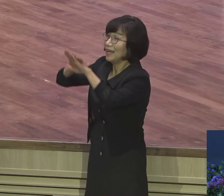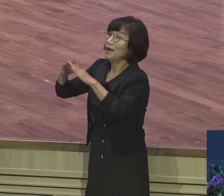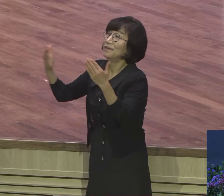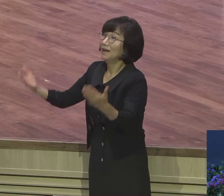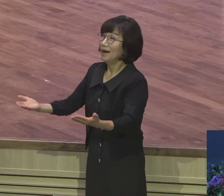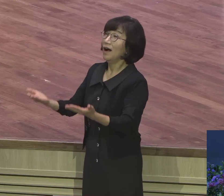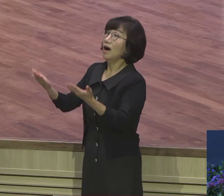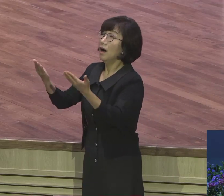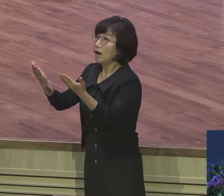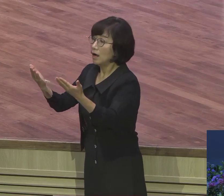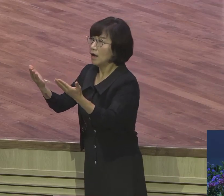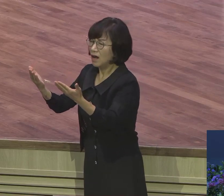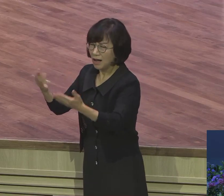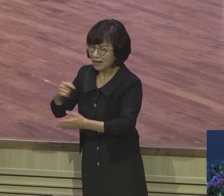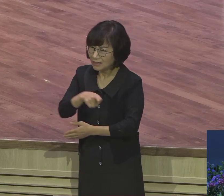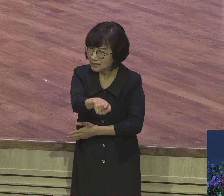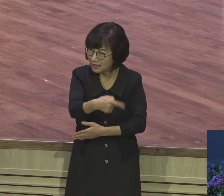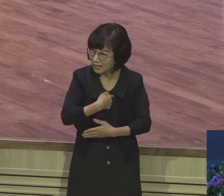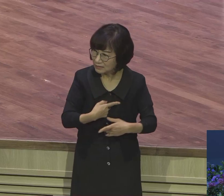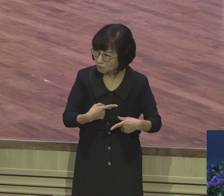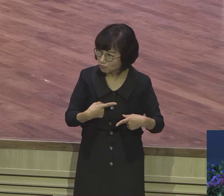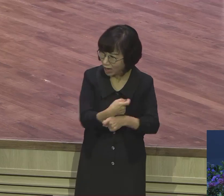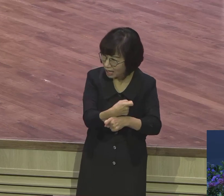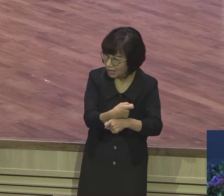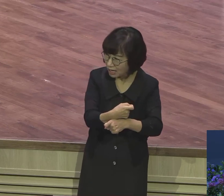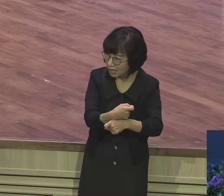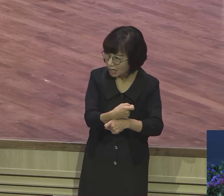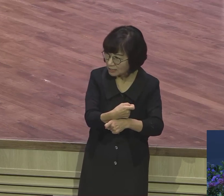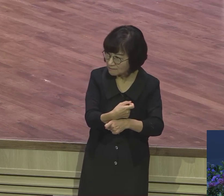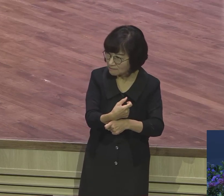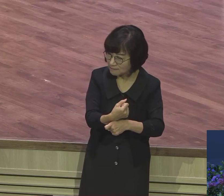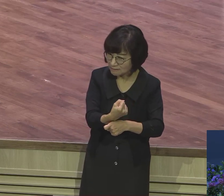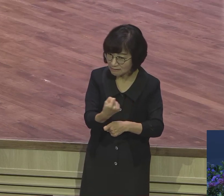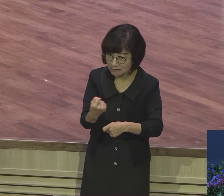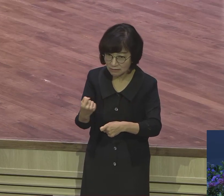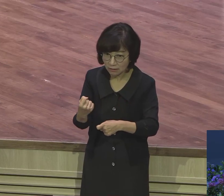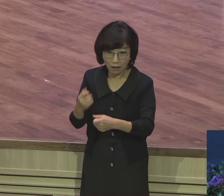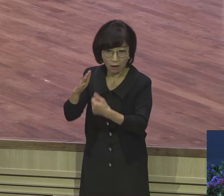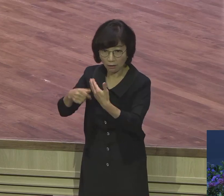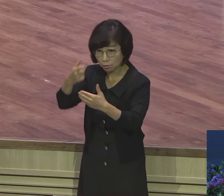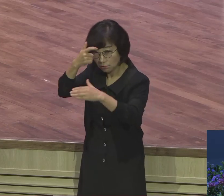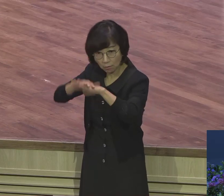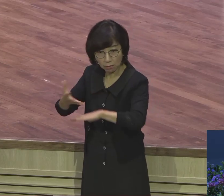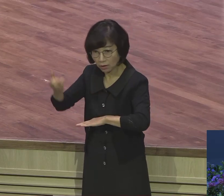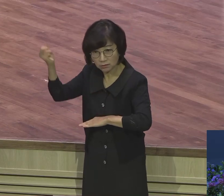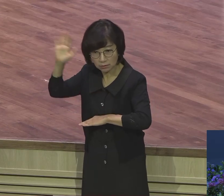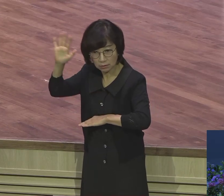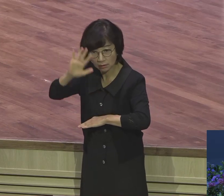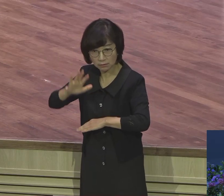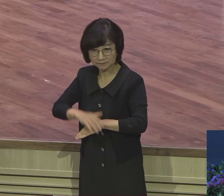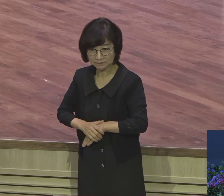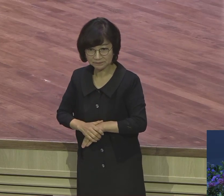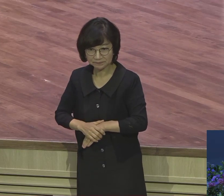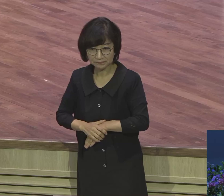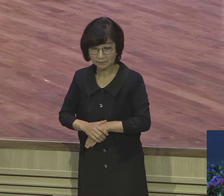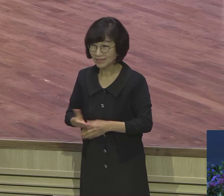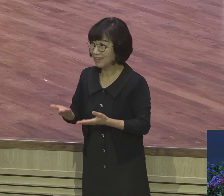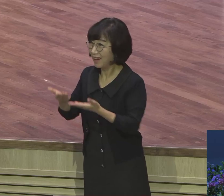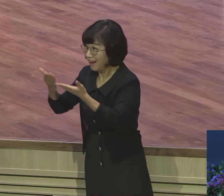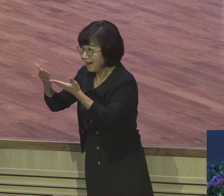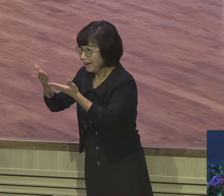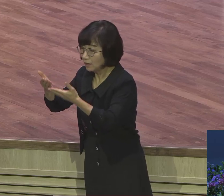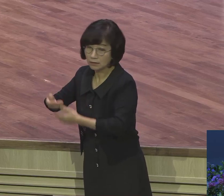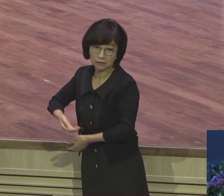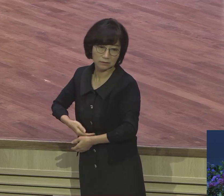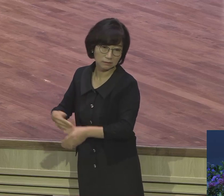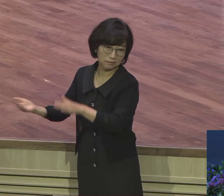원수진 상태에서 와 있다고 하면 하나님 그 예배 안 받겠다는 거예요. 거기 신자든 불신자든